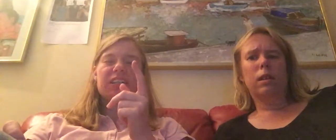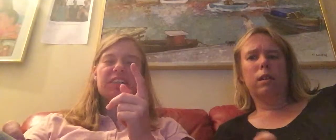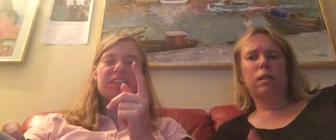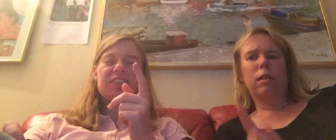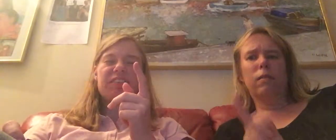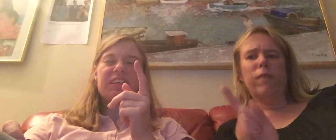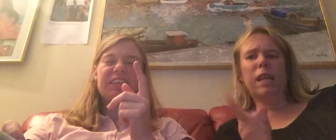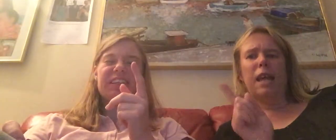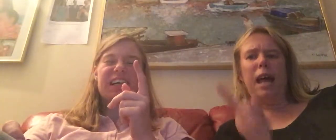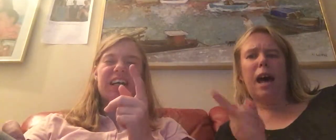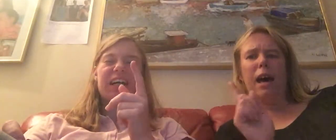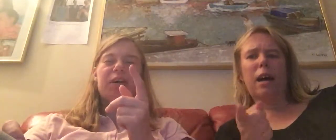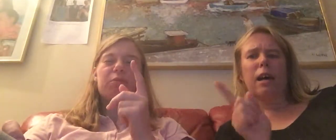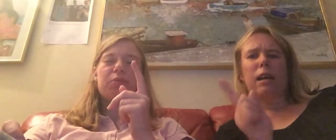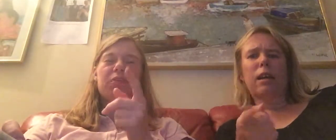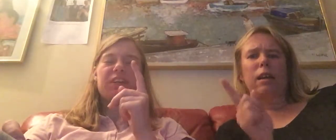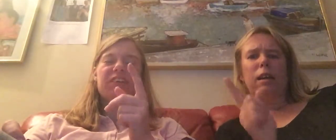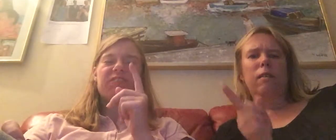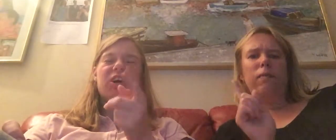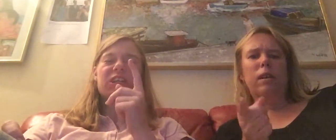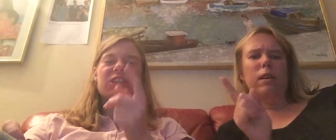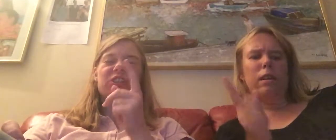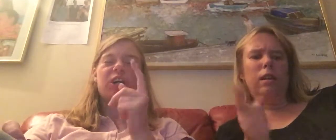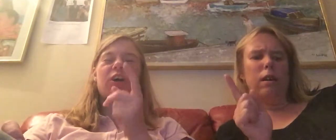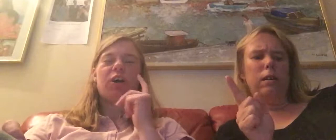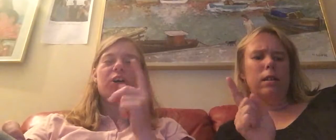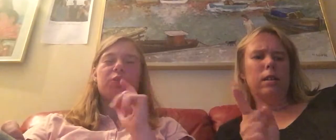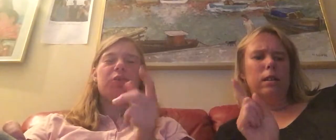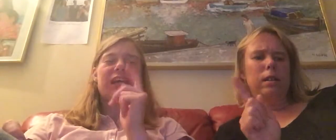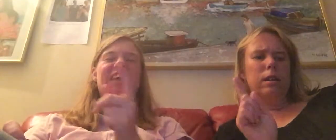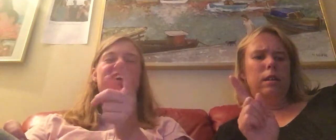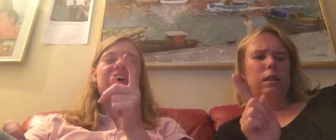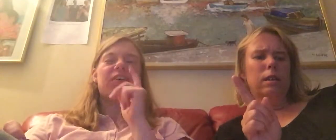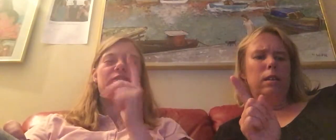Grattis, Vilja, på din födelsedag. Du lever.